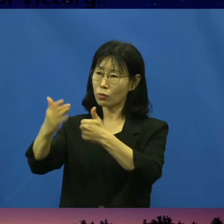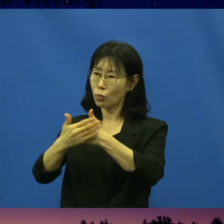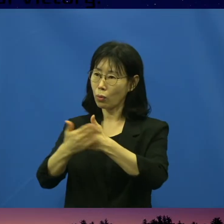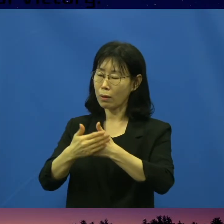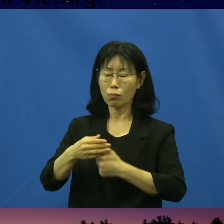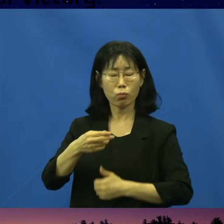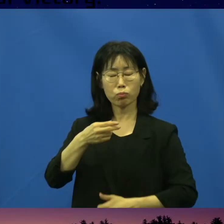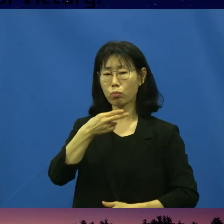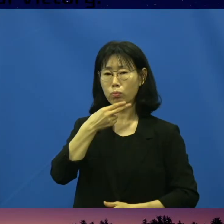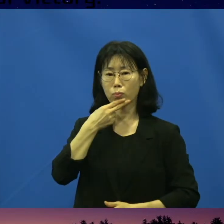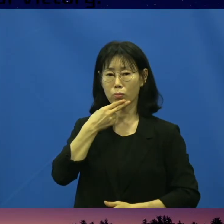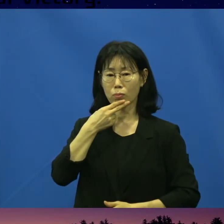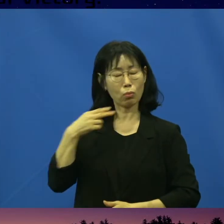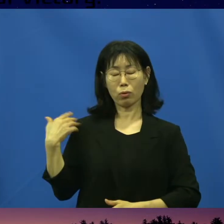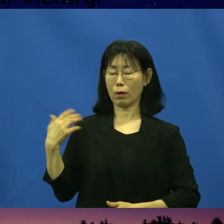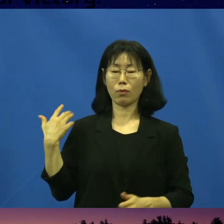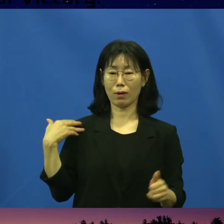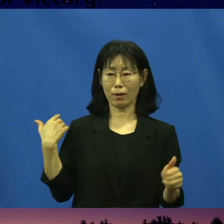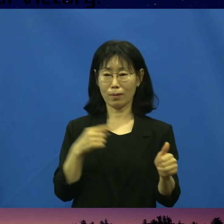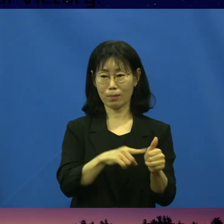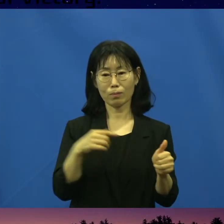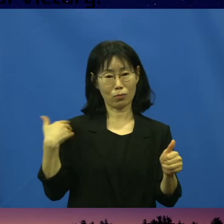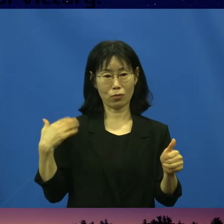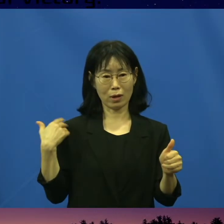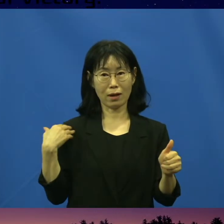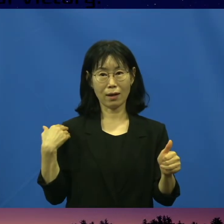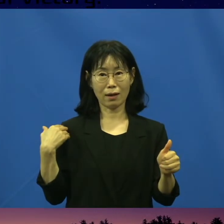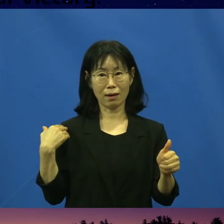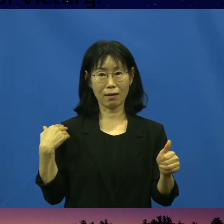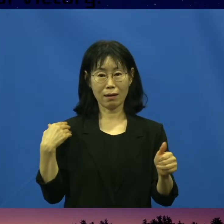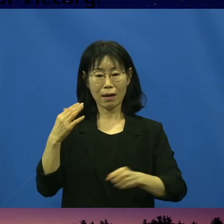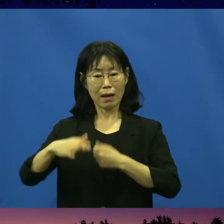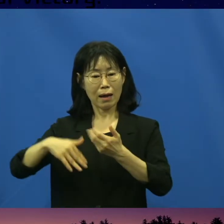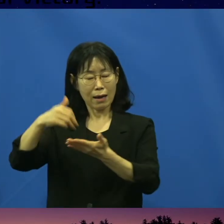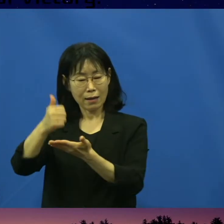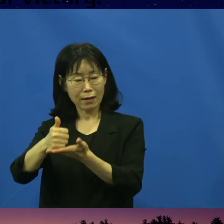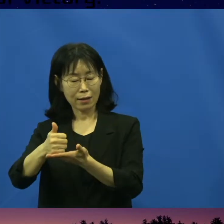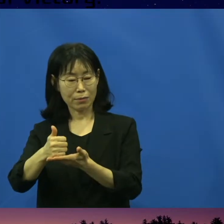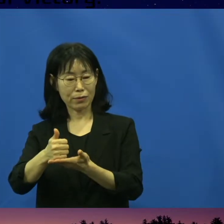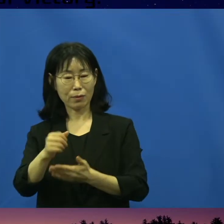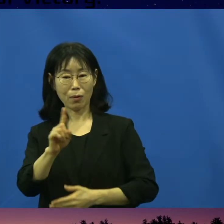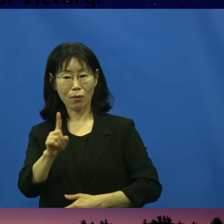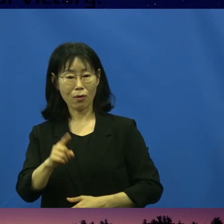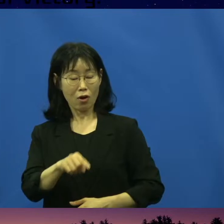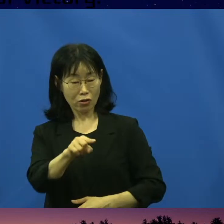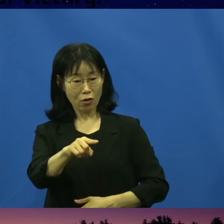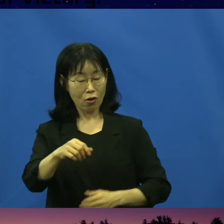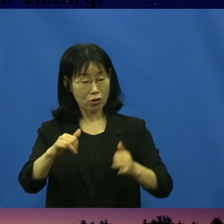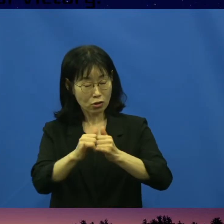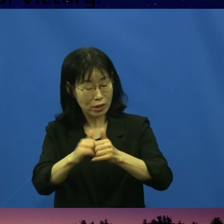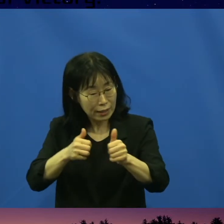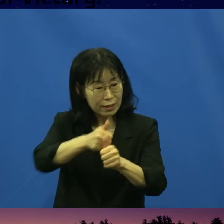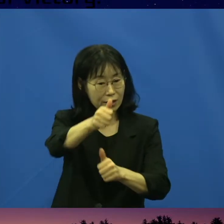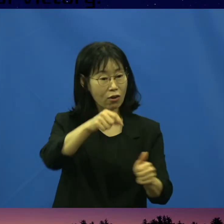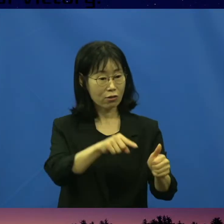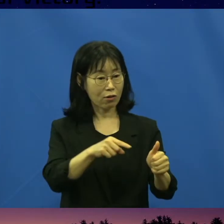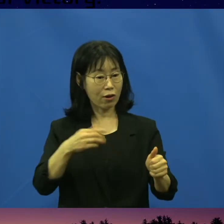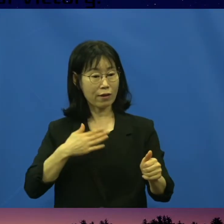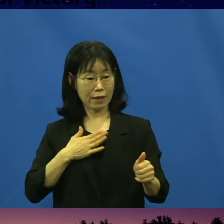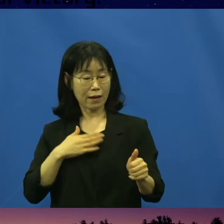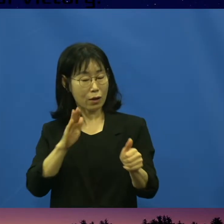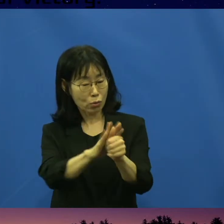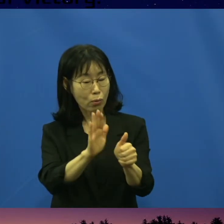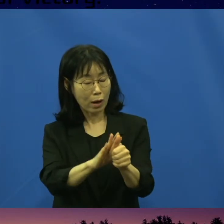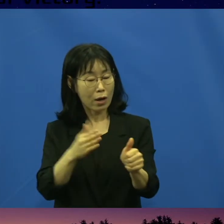싸움에 너가 이긴 거는 내가 이기게 했다는 거예요. 왜냐면 이 구약 성경을 보면